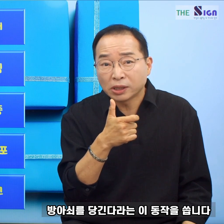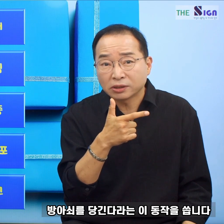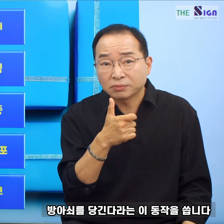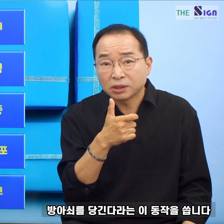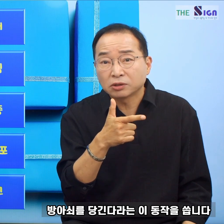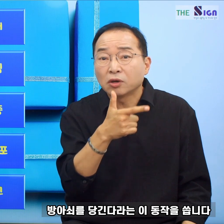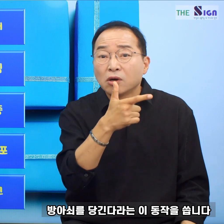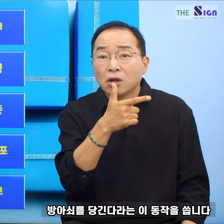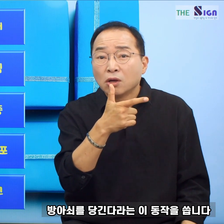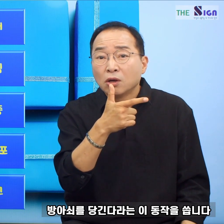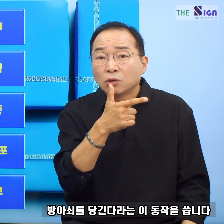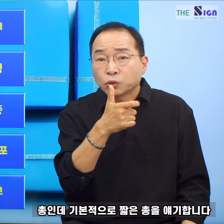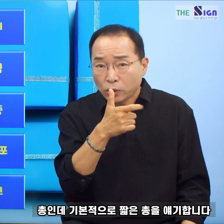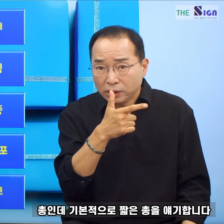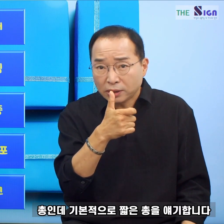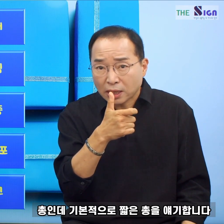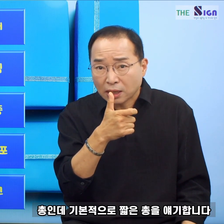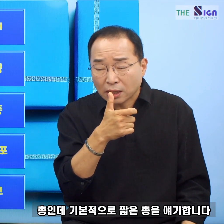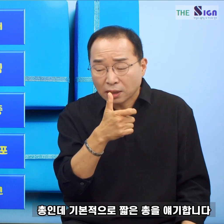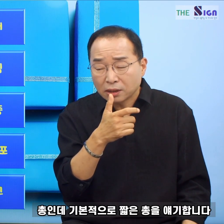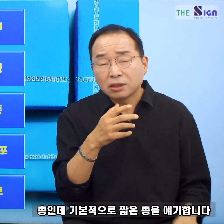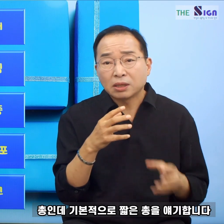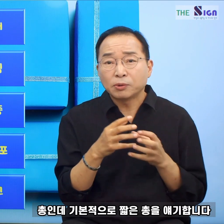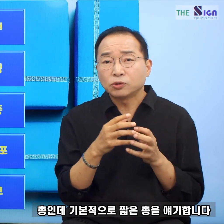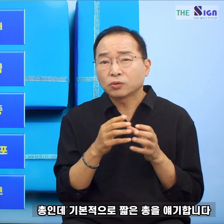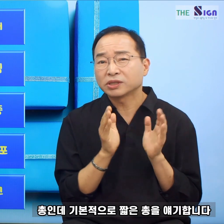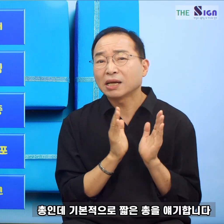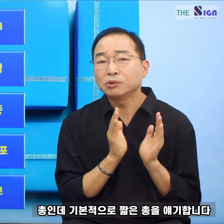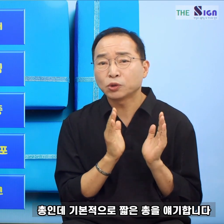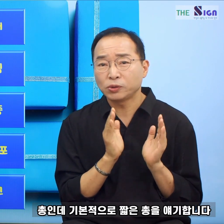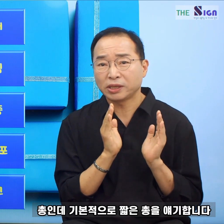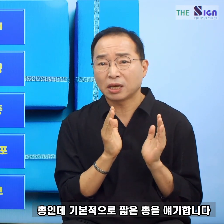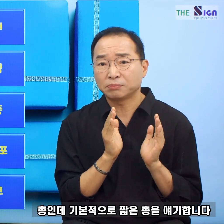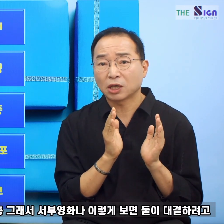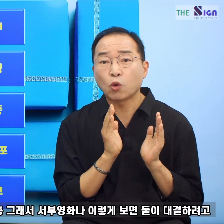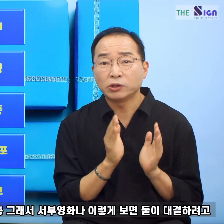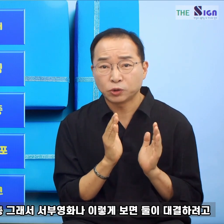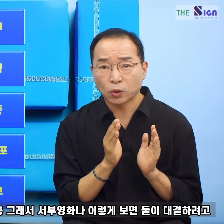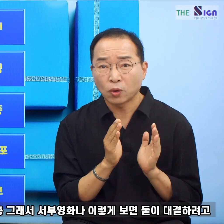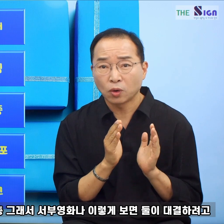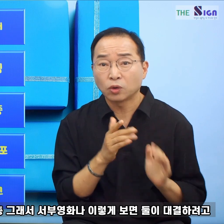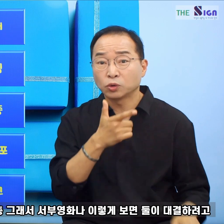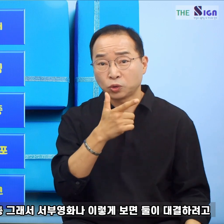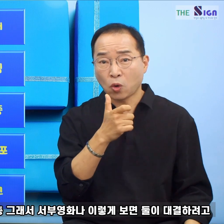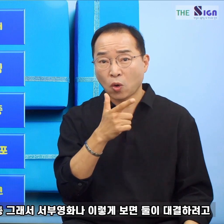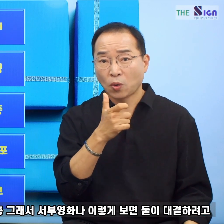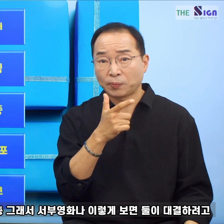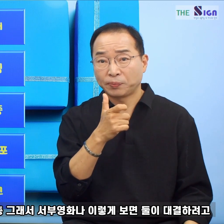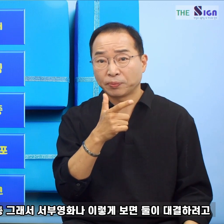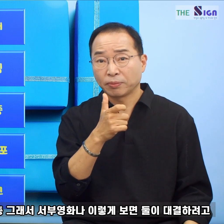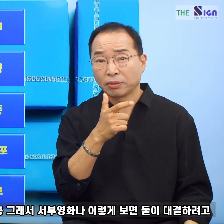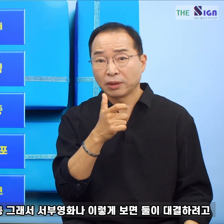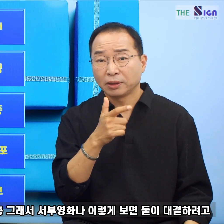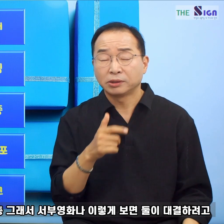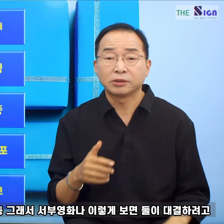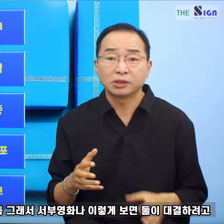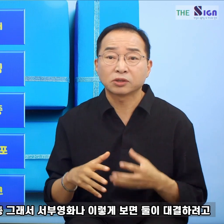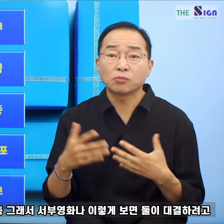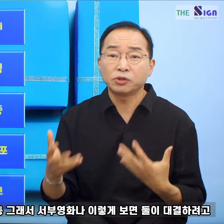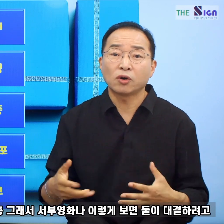씁니다. 그래서 총인데 기본적으로 짧은 총을 얘기합니다. 권총, 총. 그래서 이제 서부 영화나